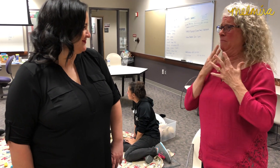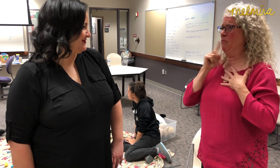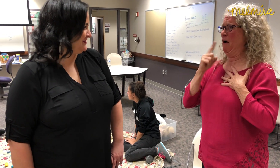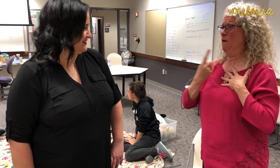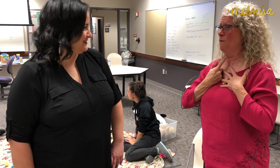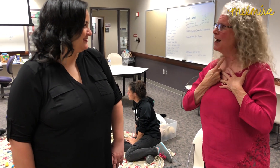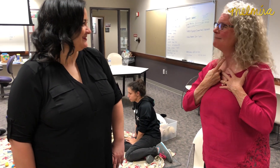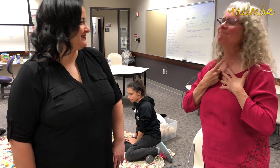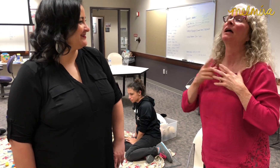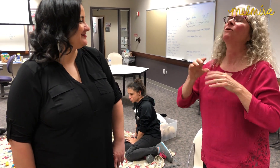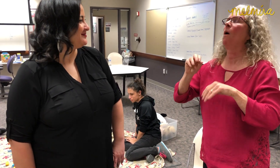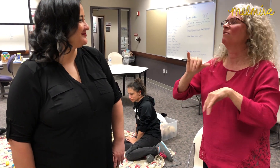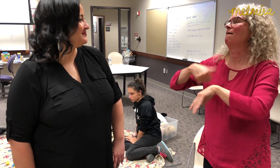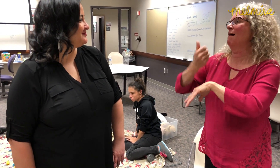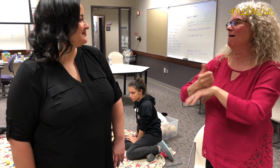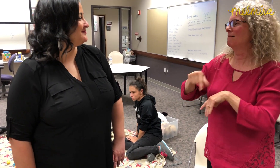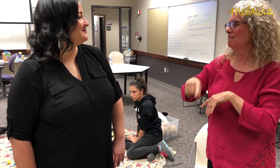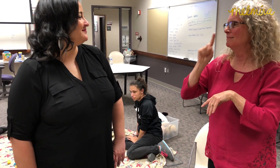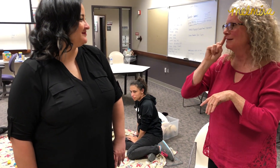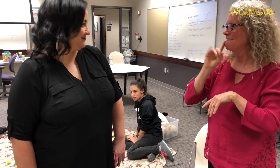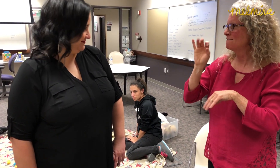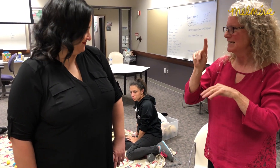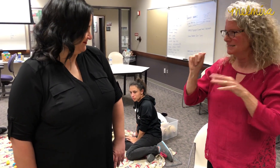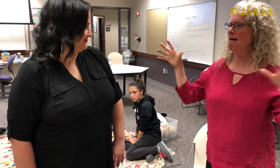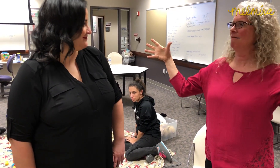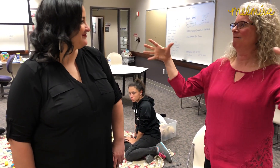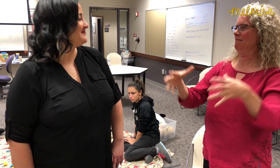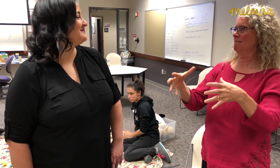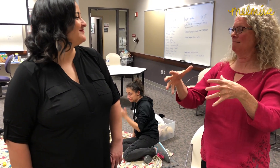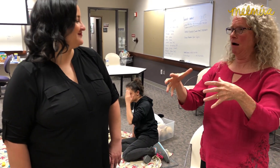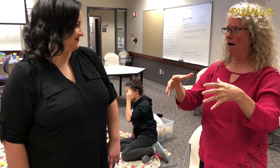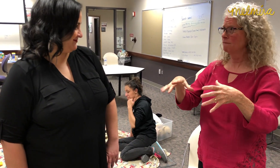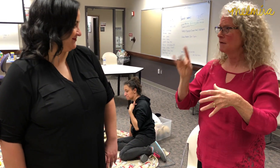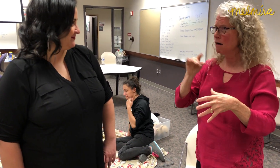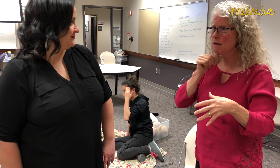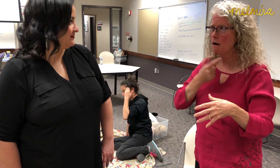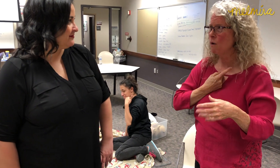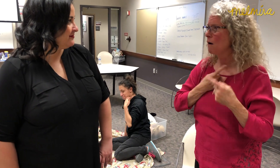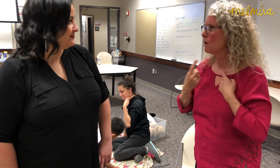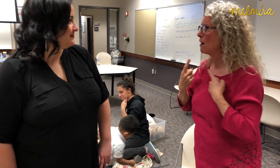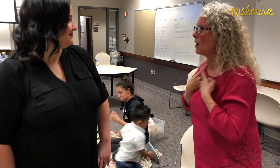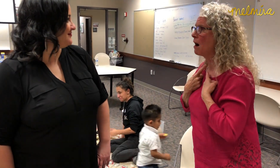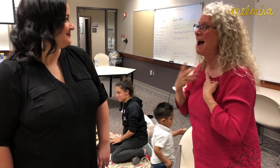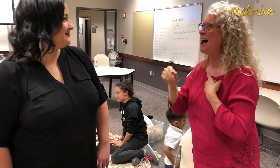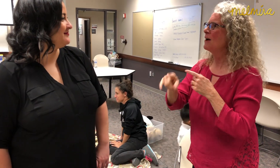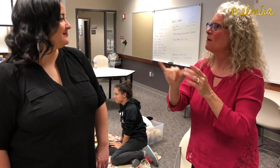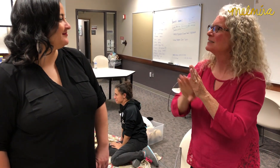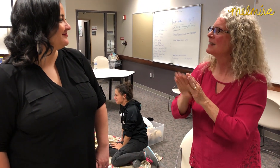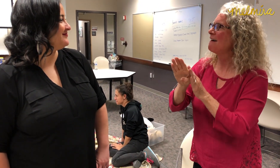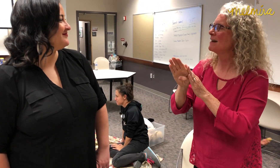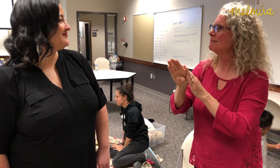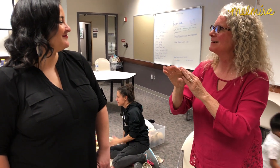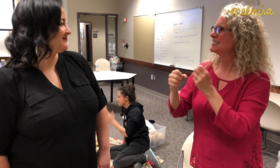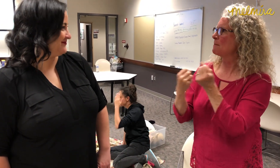count of three, shake the tree as much as you can. 1, 2, 3.